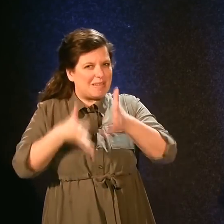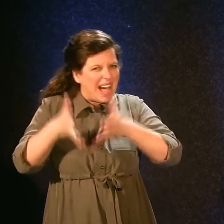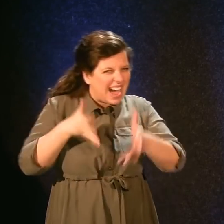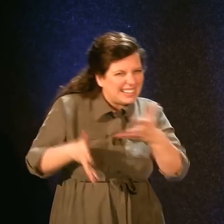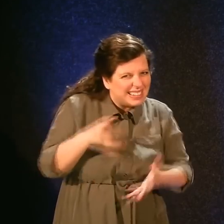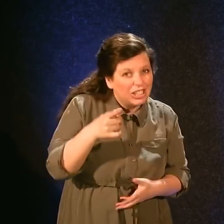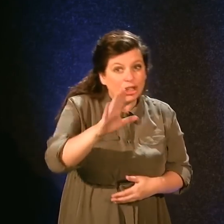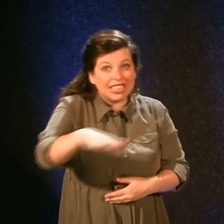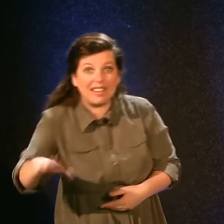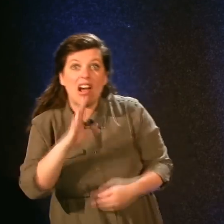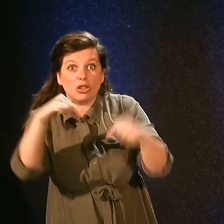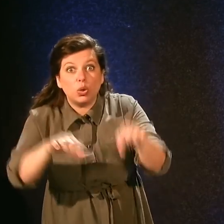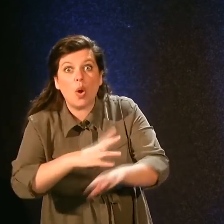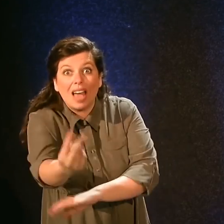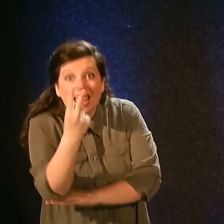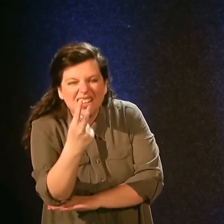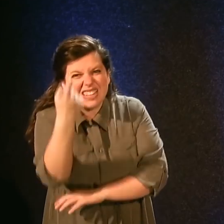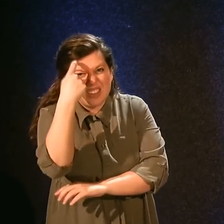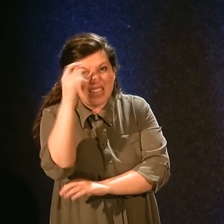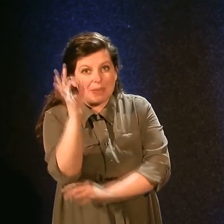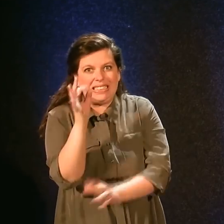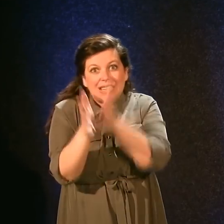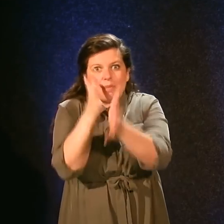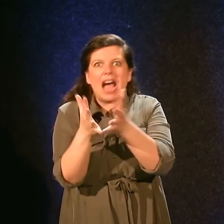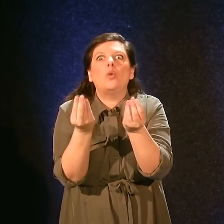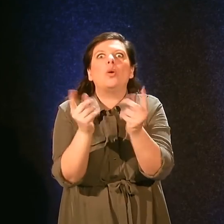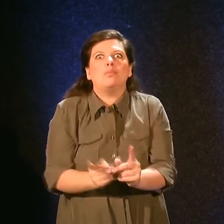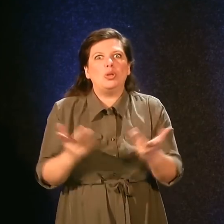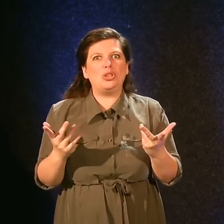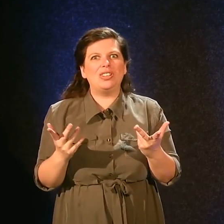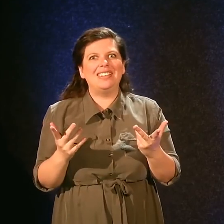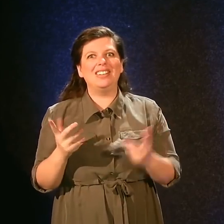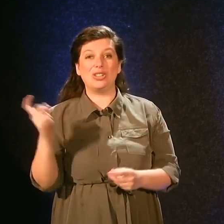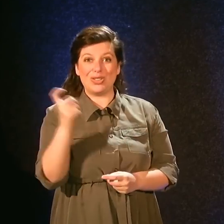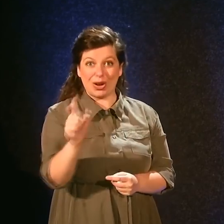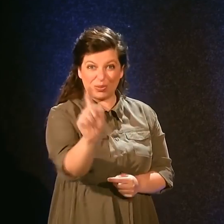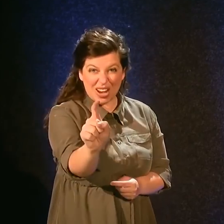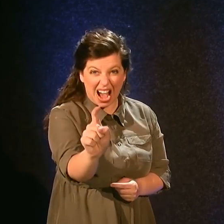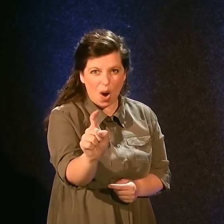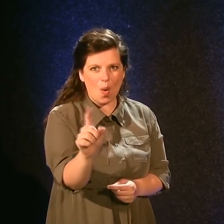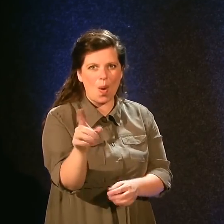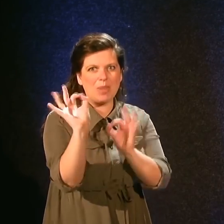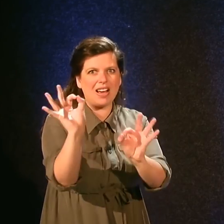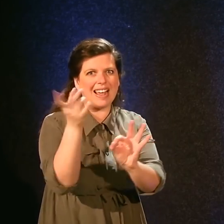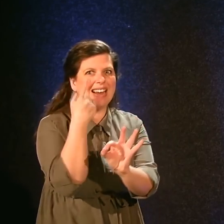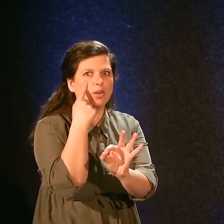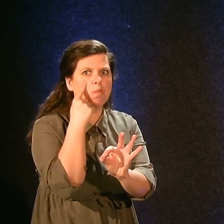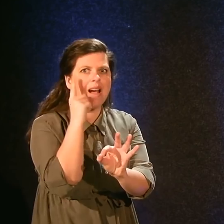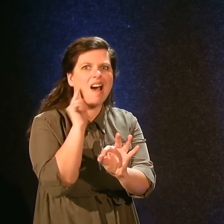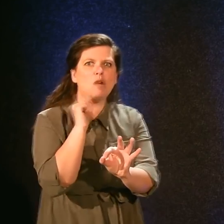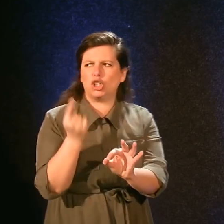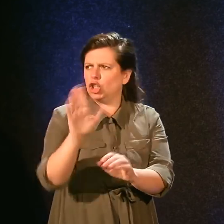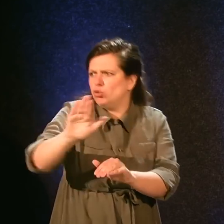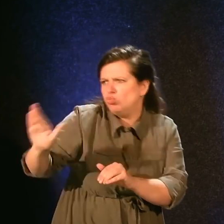Dus kids, als je zit te kijken, dan weet je inmiddels wel hoe dat moet. Dus dit is zometeen voor jou de cue. Belangrijk om je ouders even